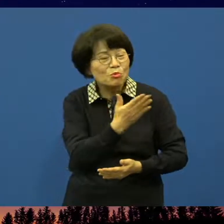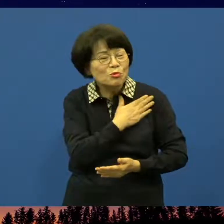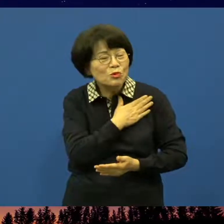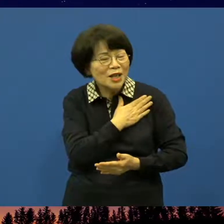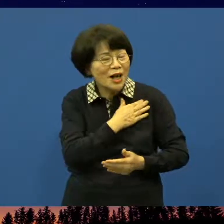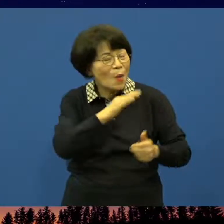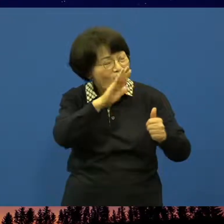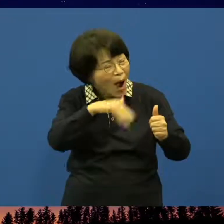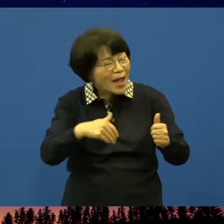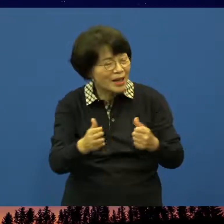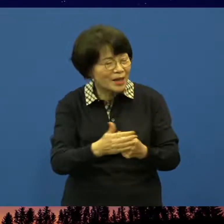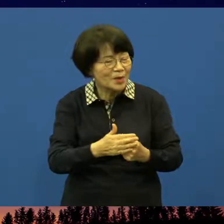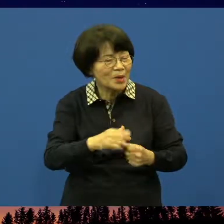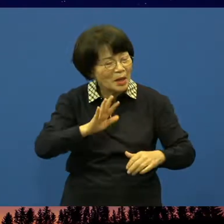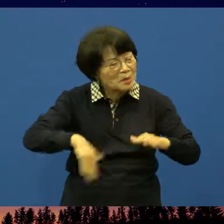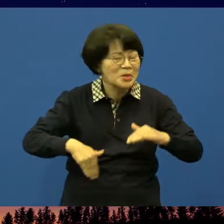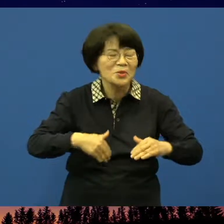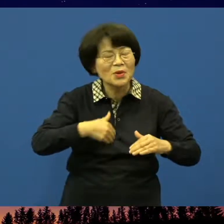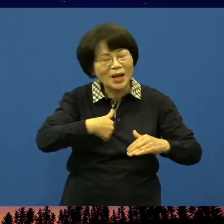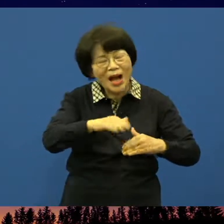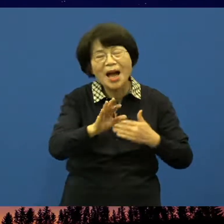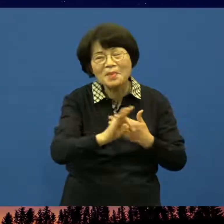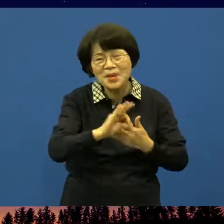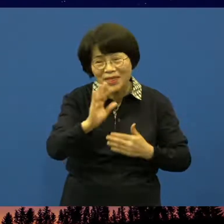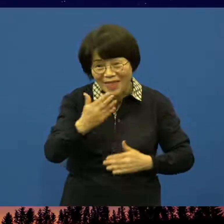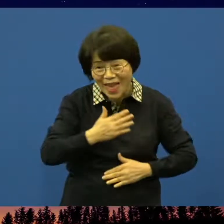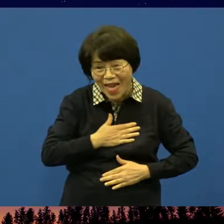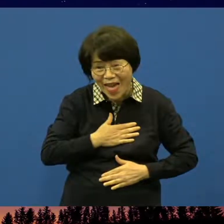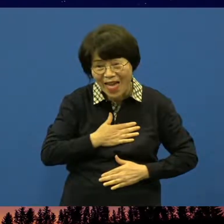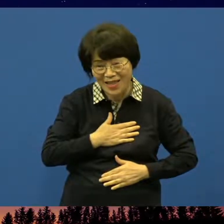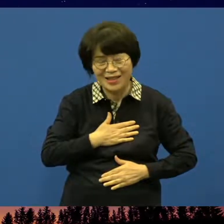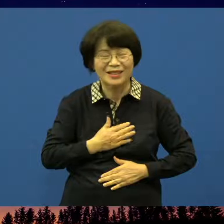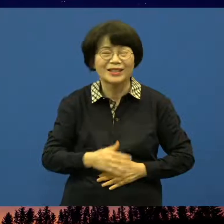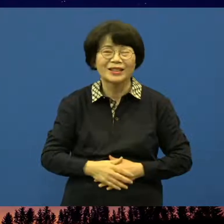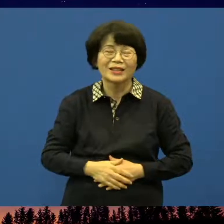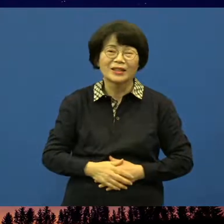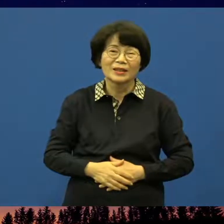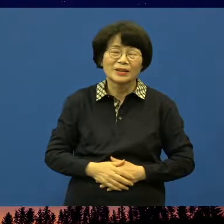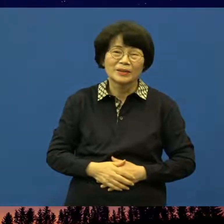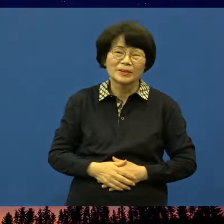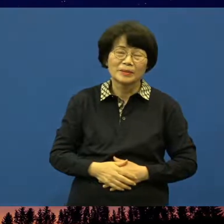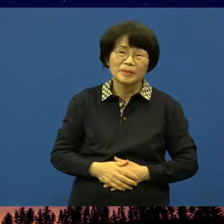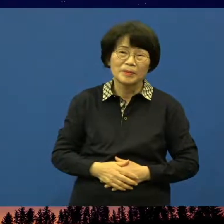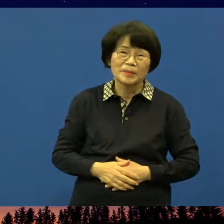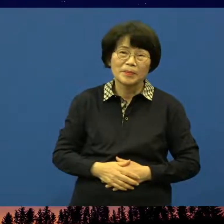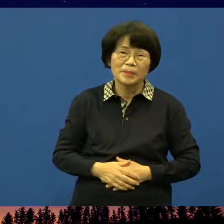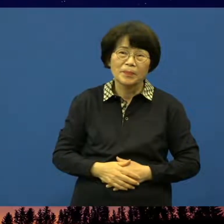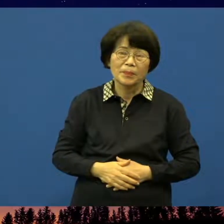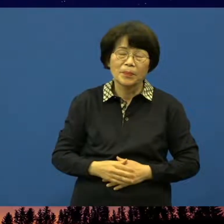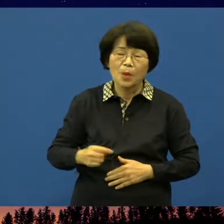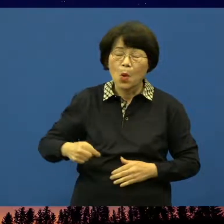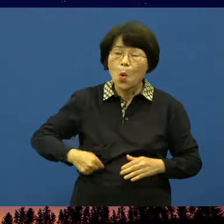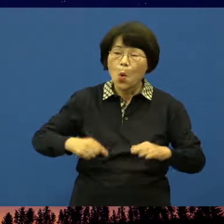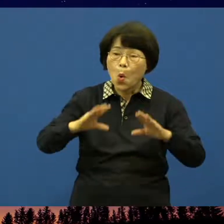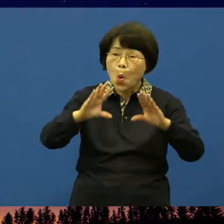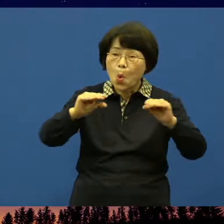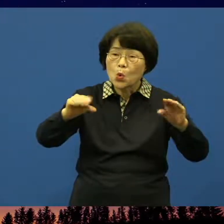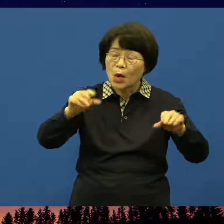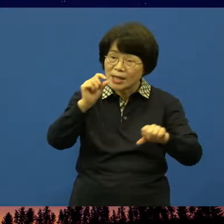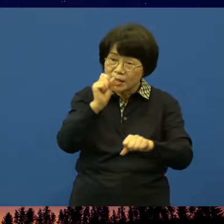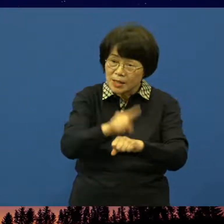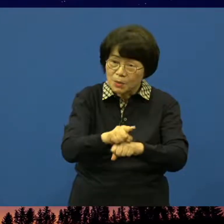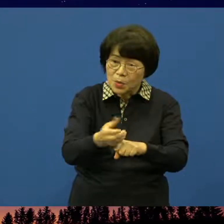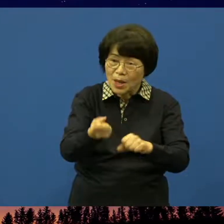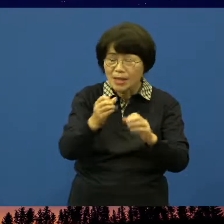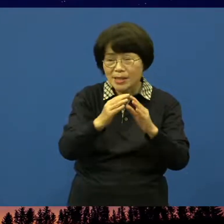거예요. 꼭 내 뭐 소유를 해야 되나요, 여러분? 그러니까 온유한 성품을 하니까 사람들이 다